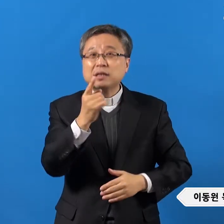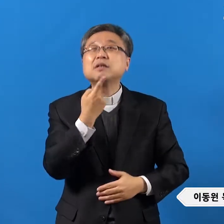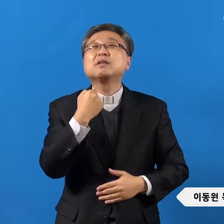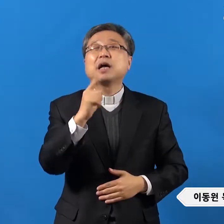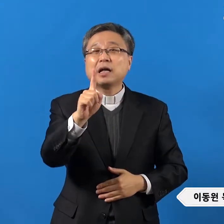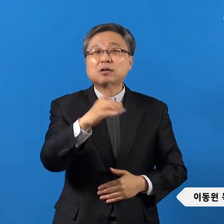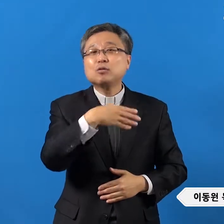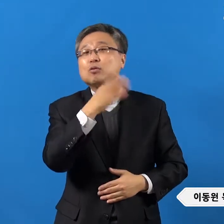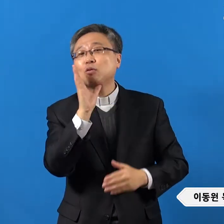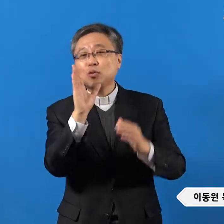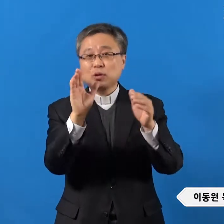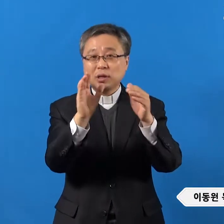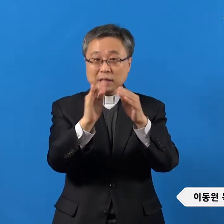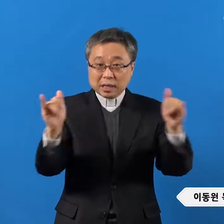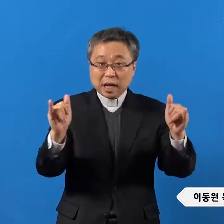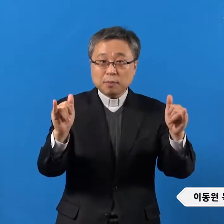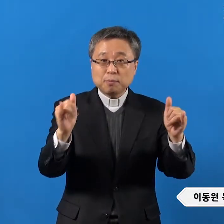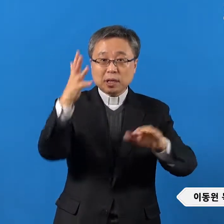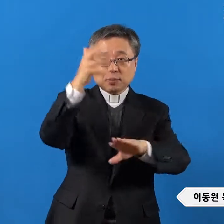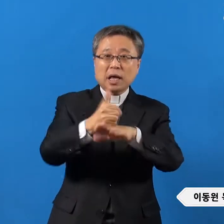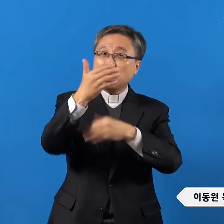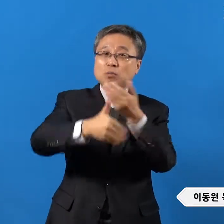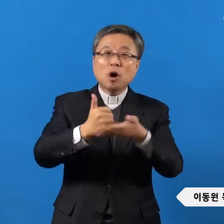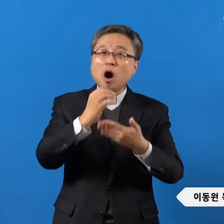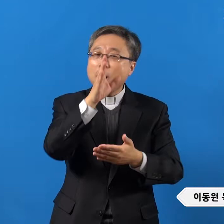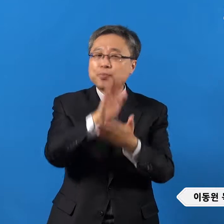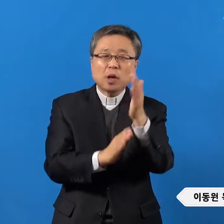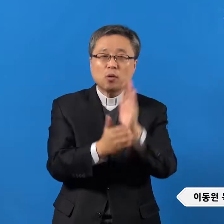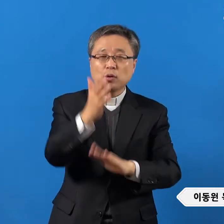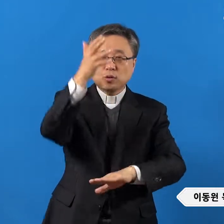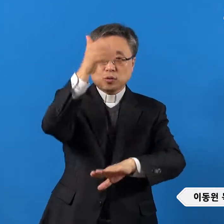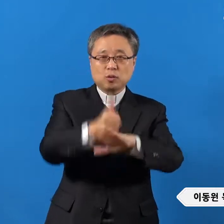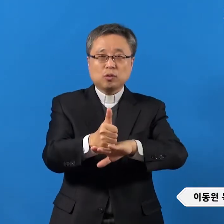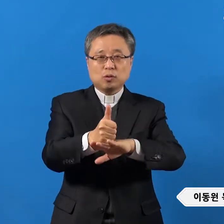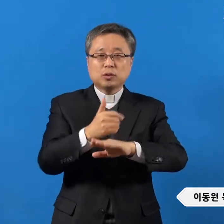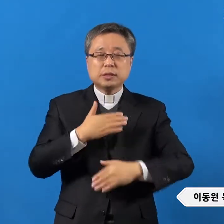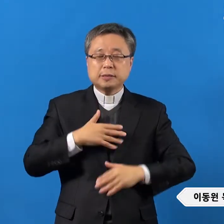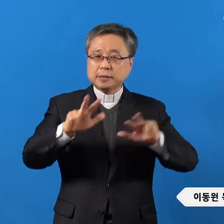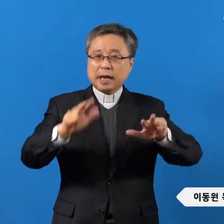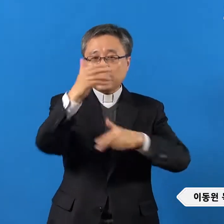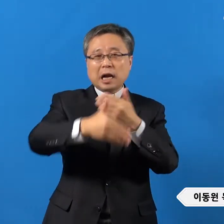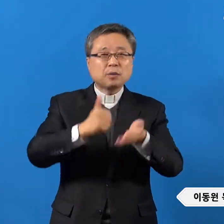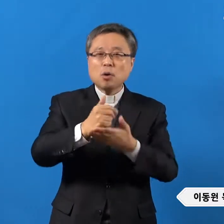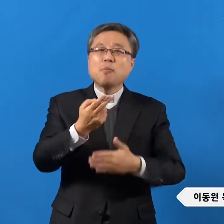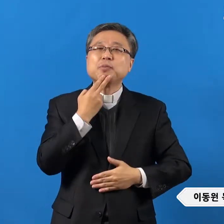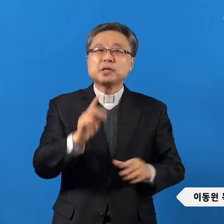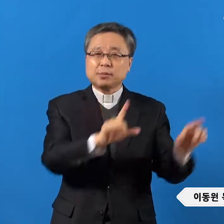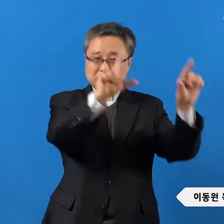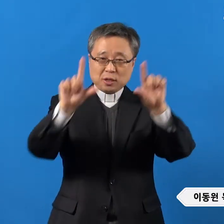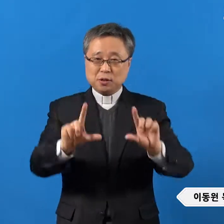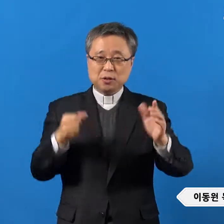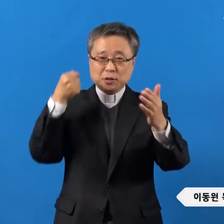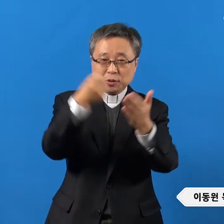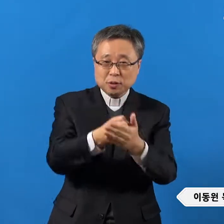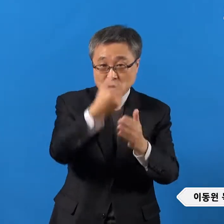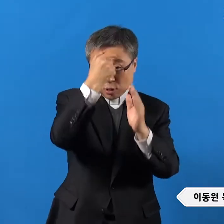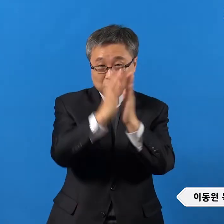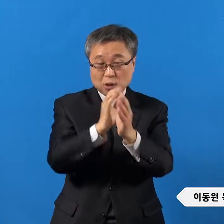없다고 마음속에 결론을 내립니다. 그리고 자기는 이제부터는 무신론자로 살기로 결심하고 기도해도 응답